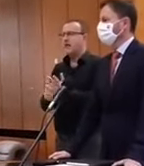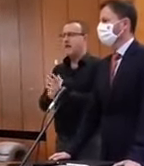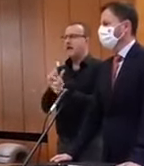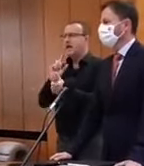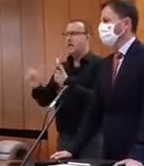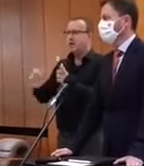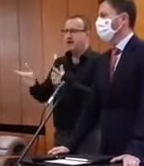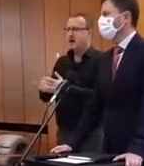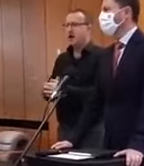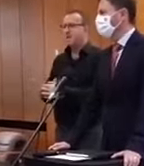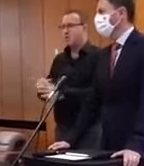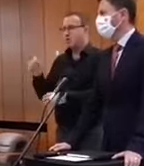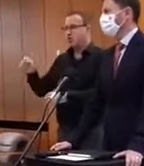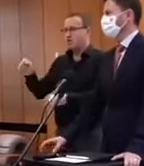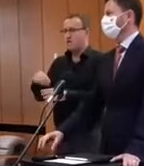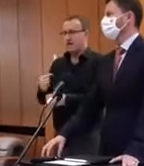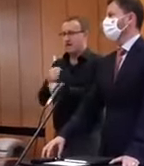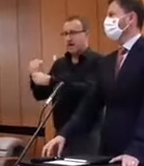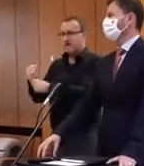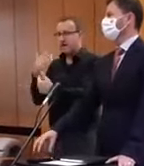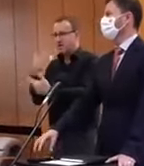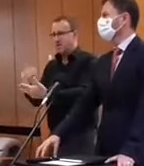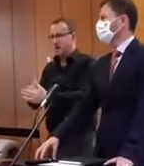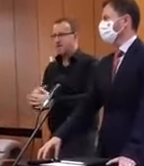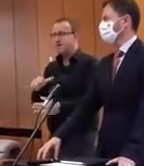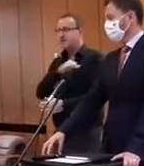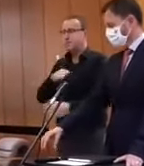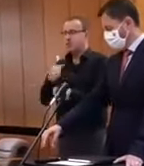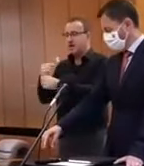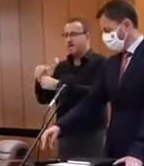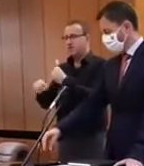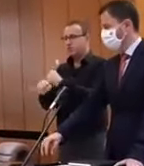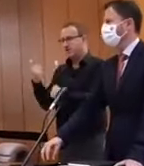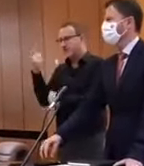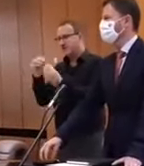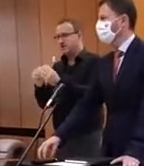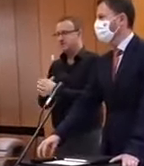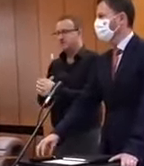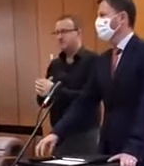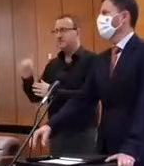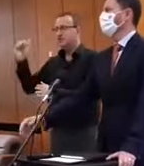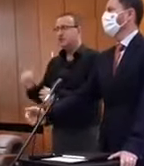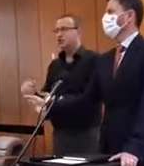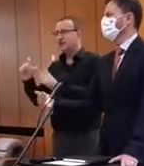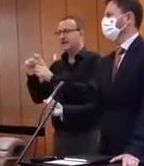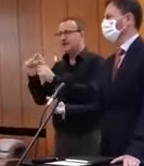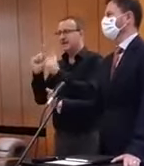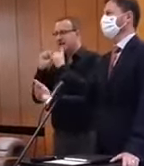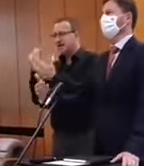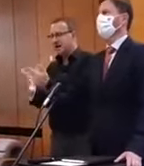hypotéky. Toto v tomto návrhu momentálne nevidím, pretože ten samotný návrh robí len dve veci. Znižuje DPH